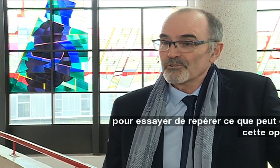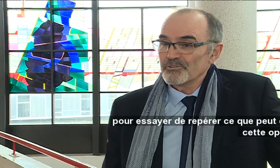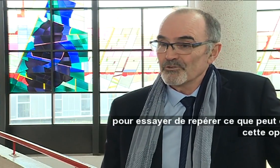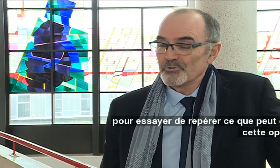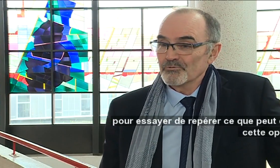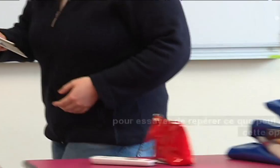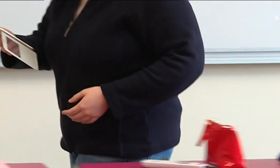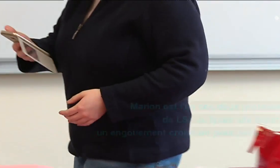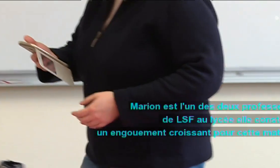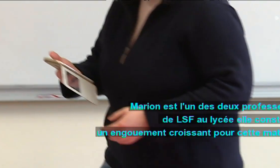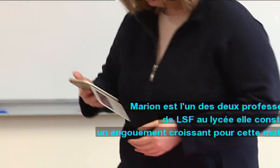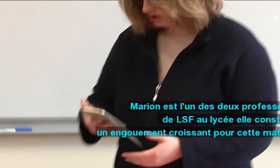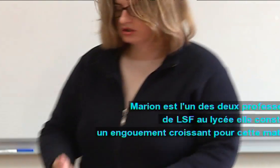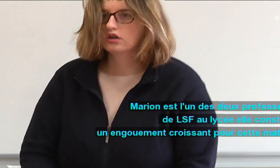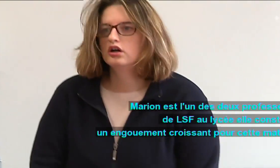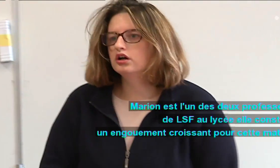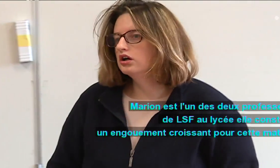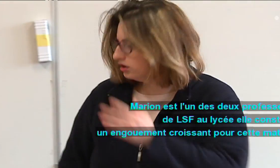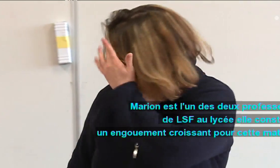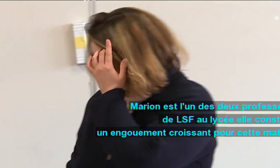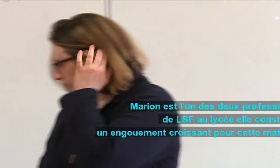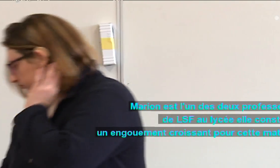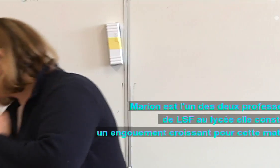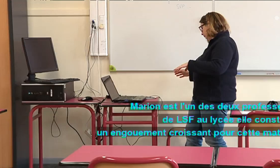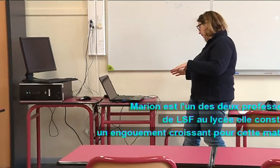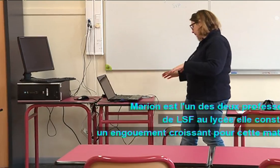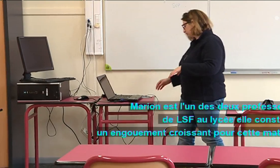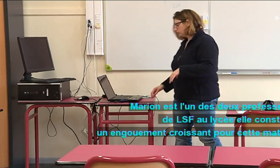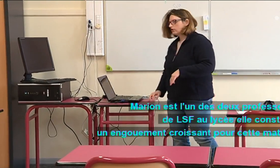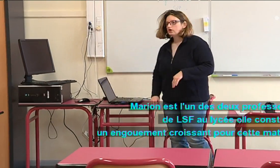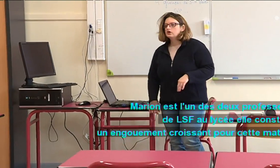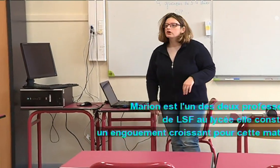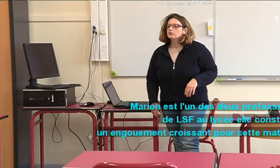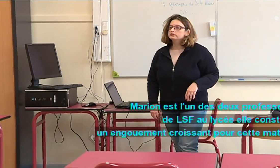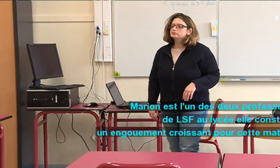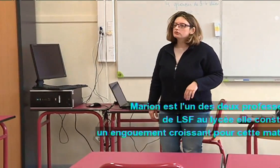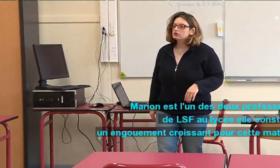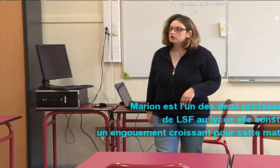cette option. Marion est l'un des deux professeurs à LSF au lycée. Elle constate un engouement croissant pour cette